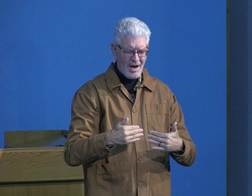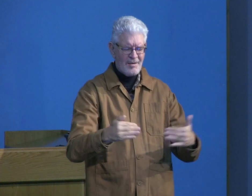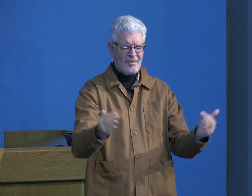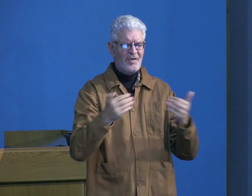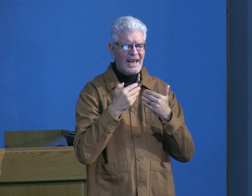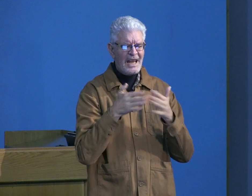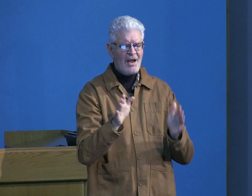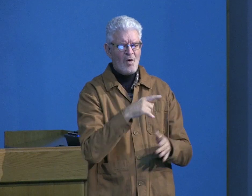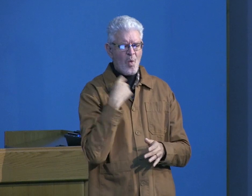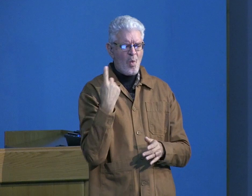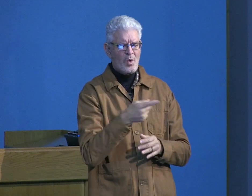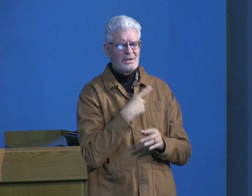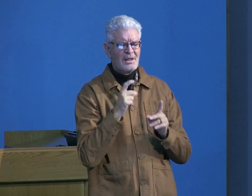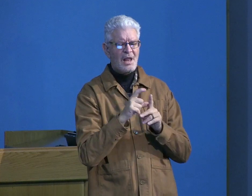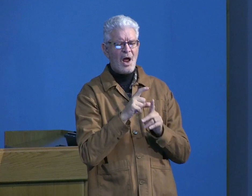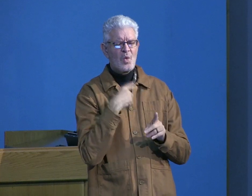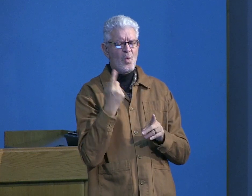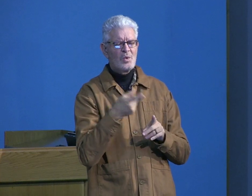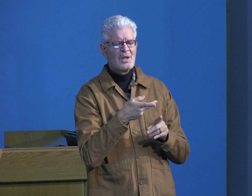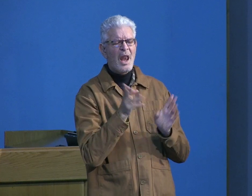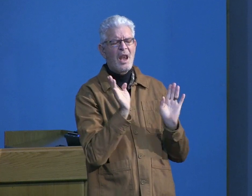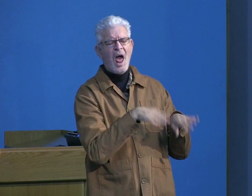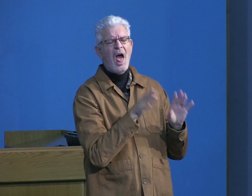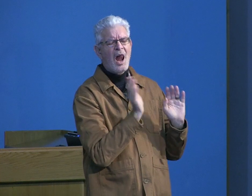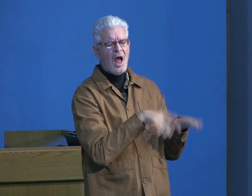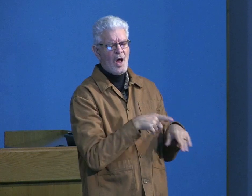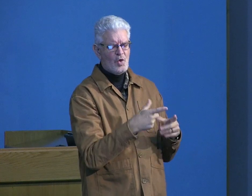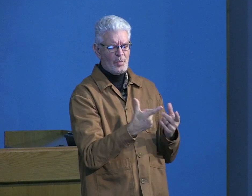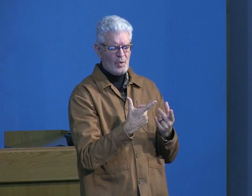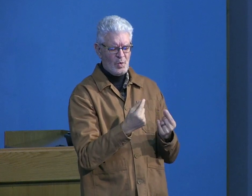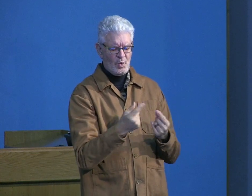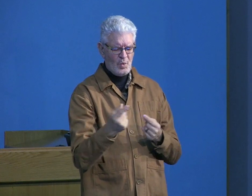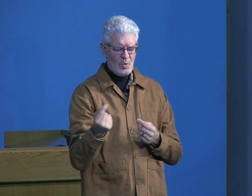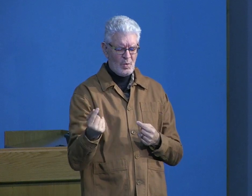te lewe en hoe om mekaar te vergewe, dat ons ook